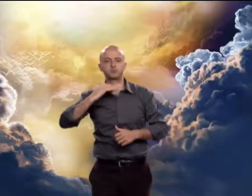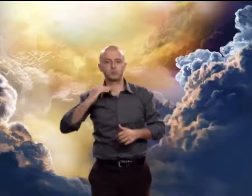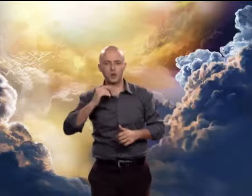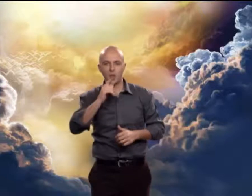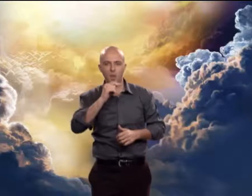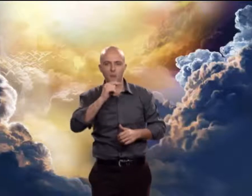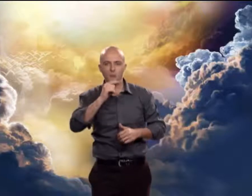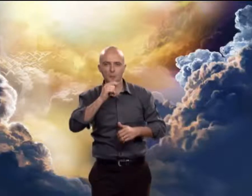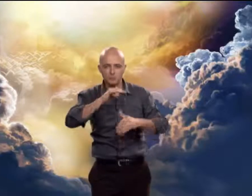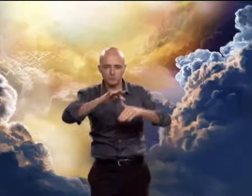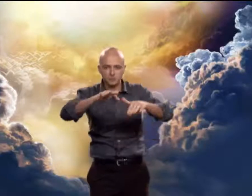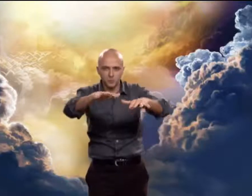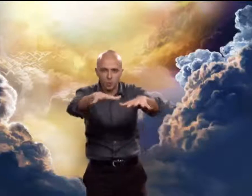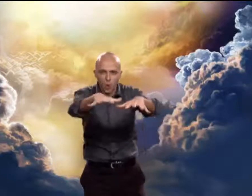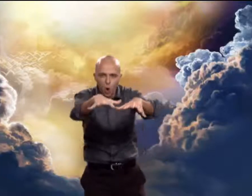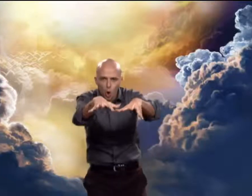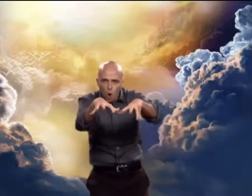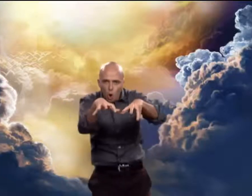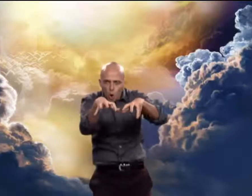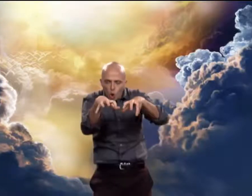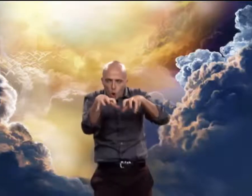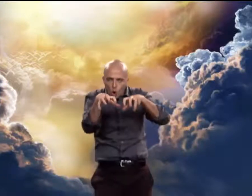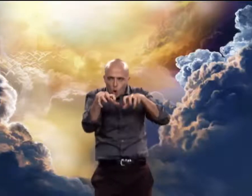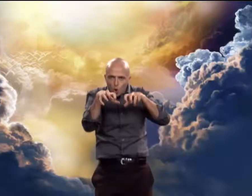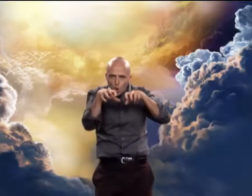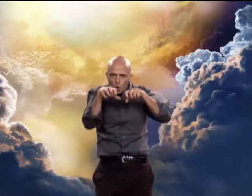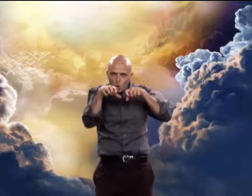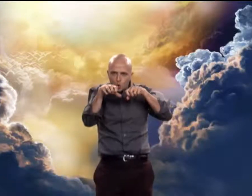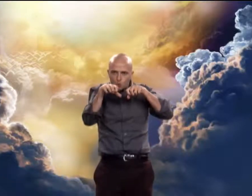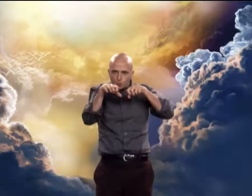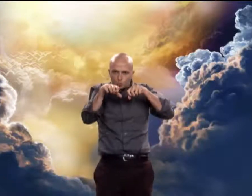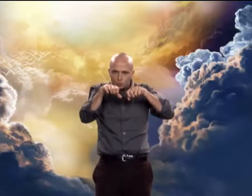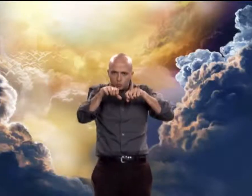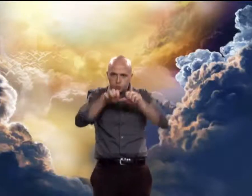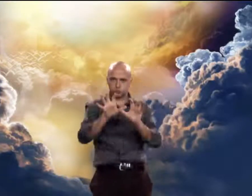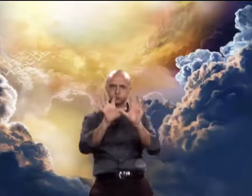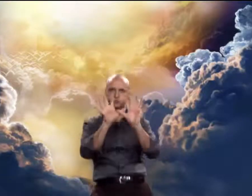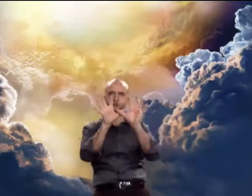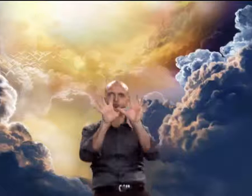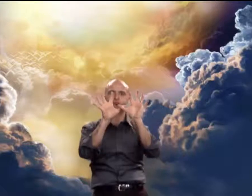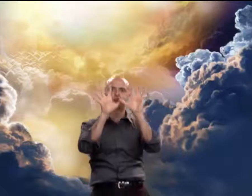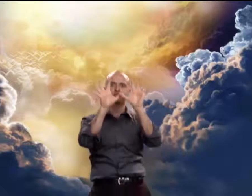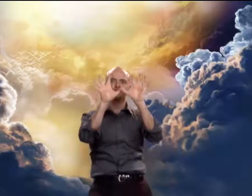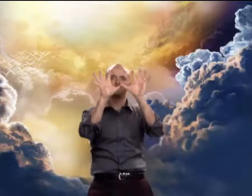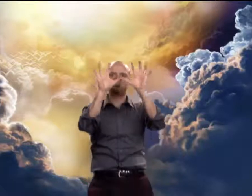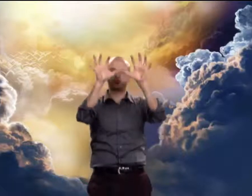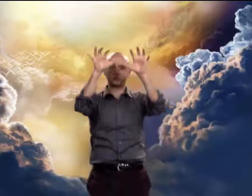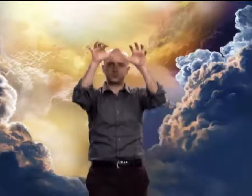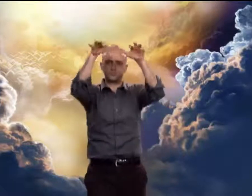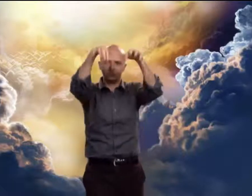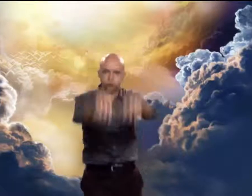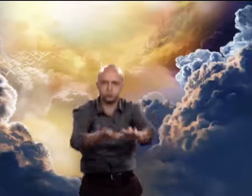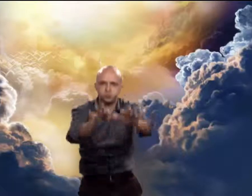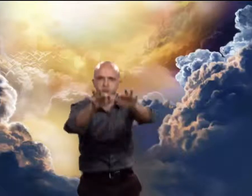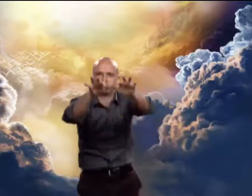as pobres criaturas abraçaram os altares. Imagens, padres e povo foram sepultados na mesma